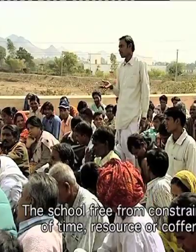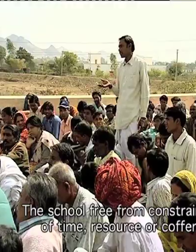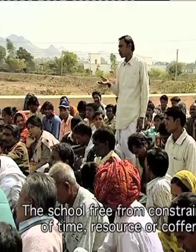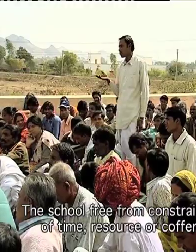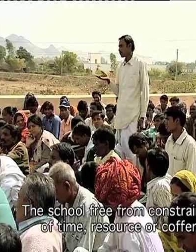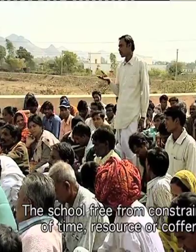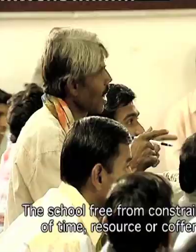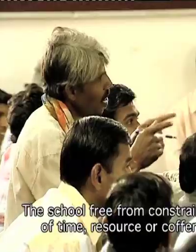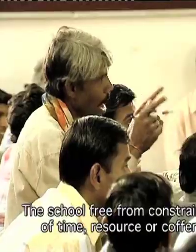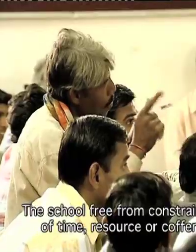सीमा से